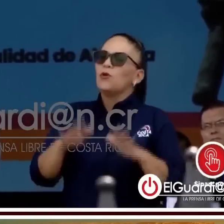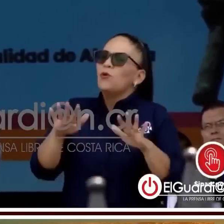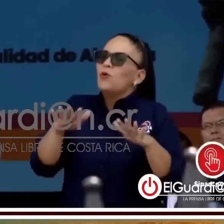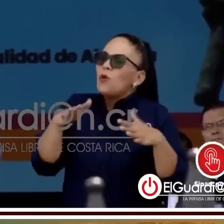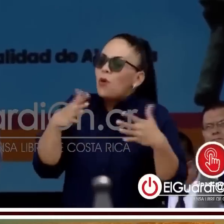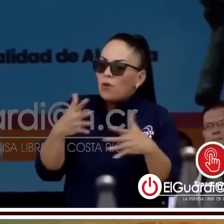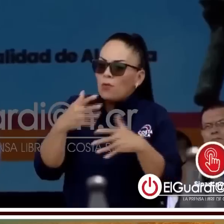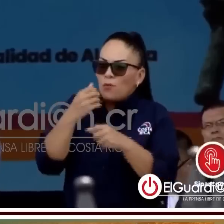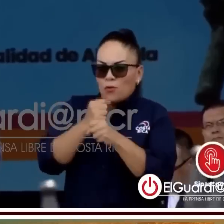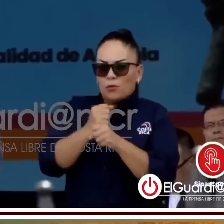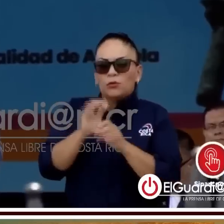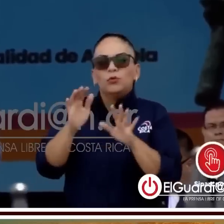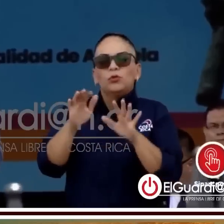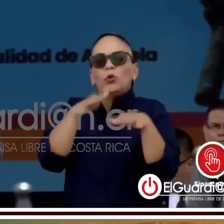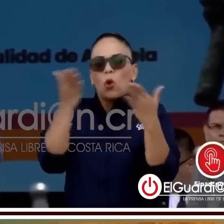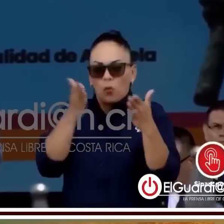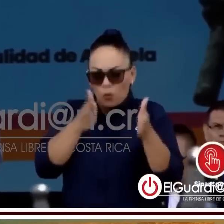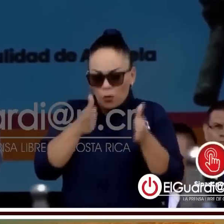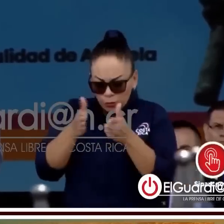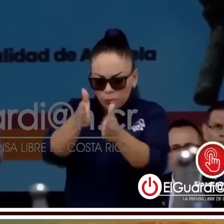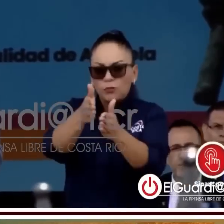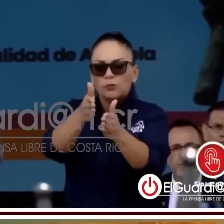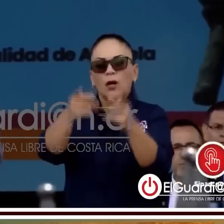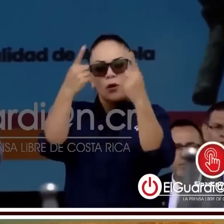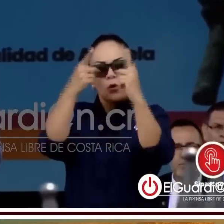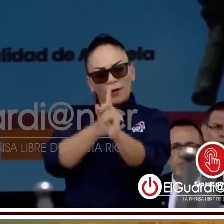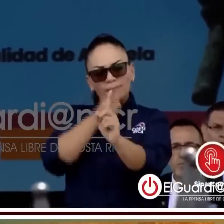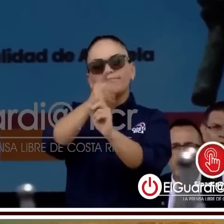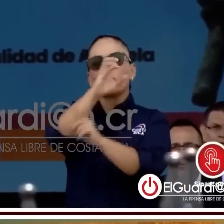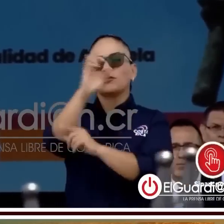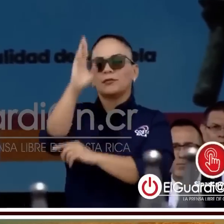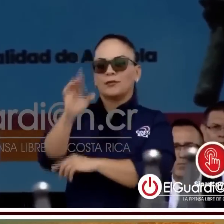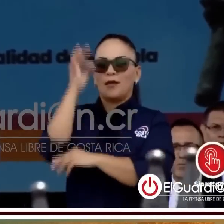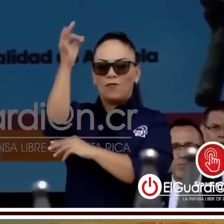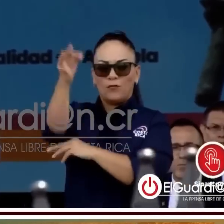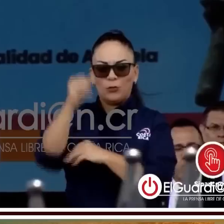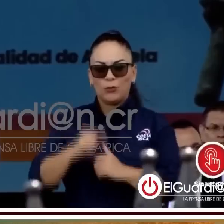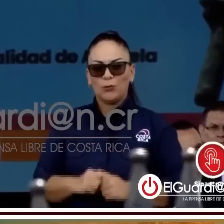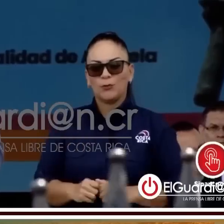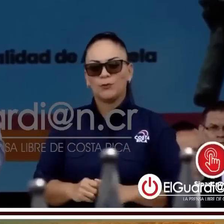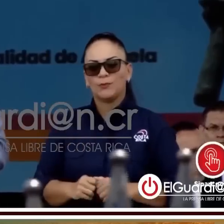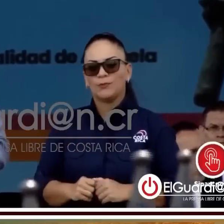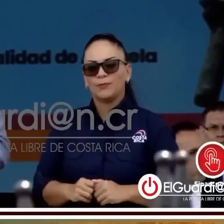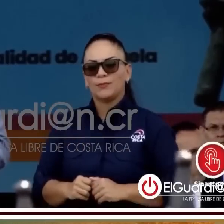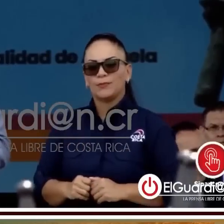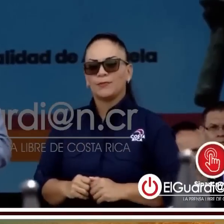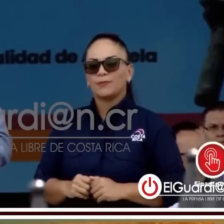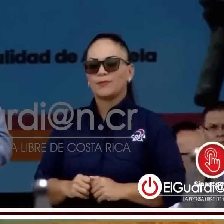cómo dirigirnos hacia el Costa Rica del mañana.